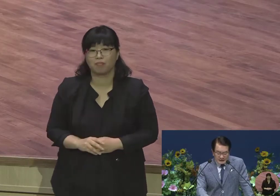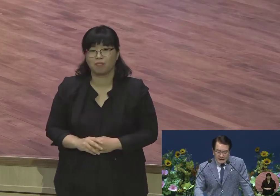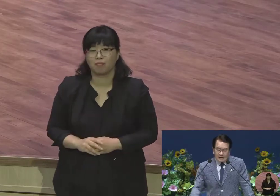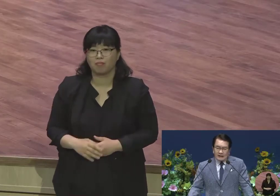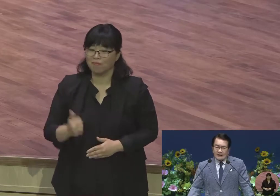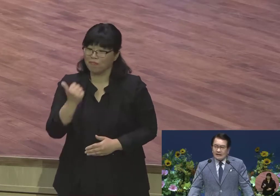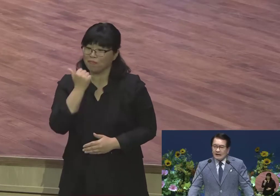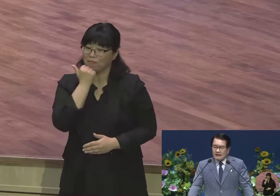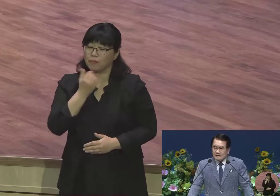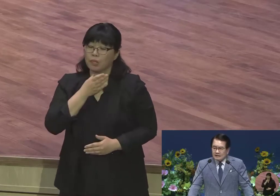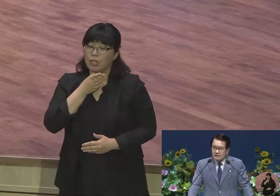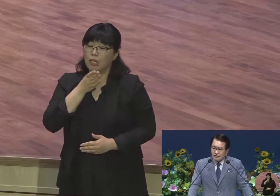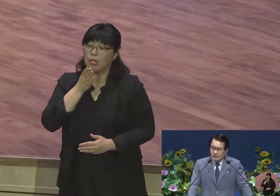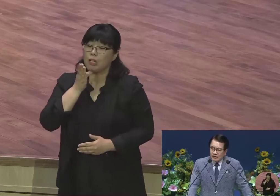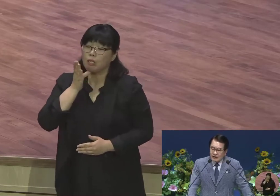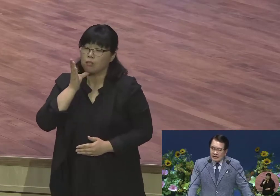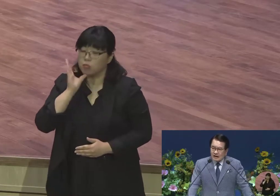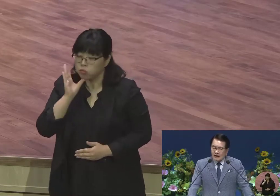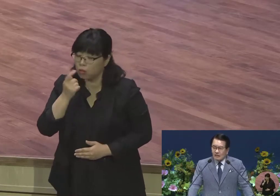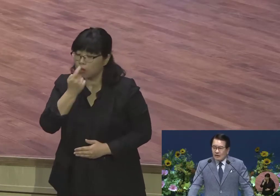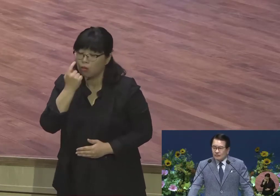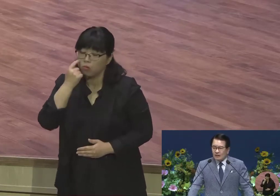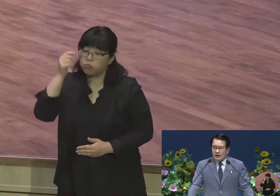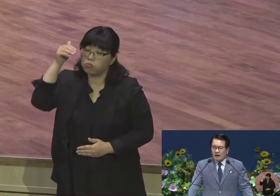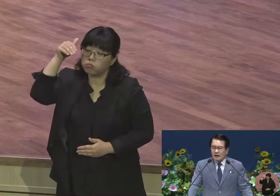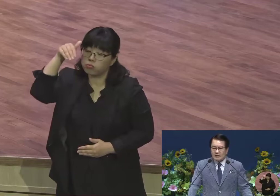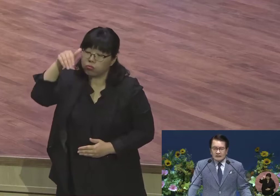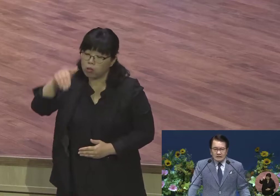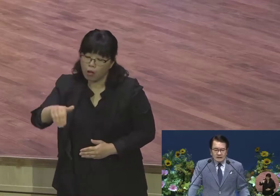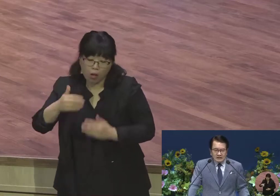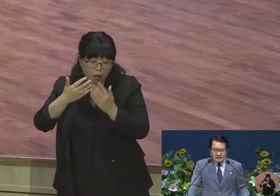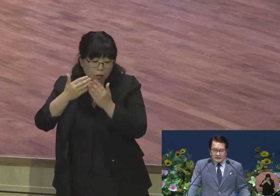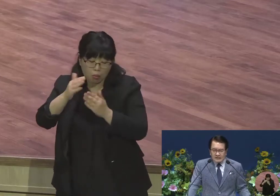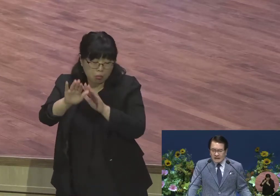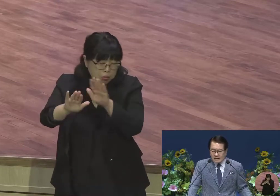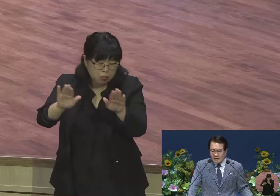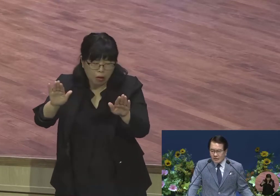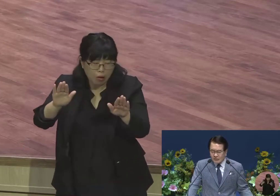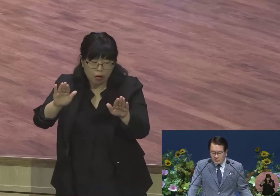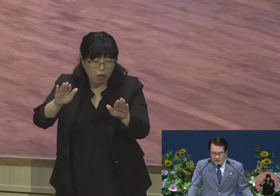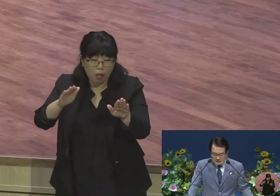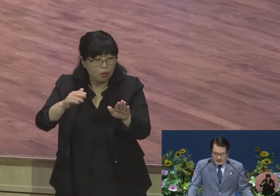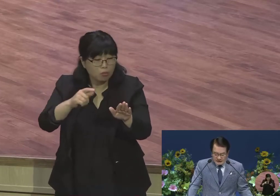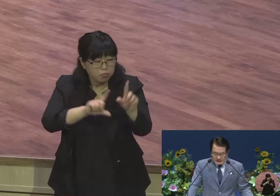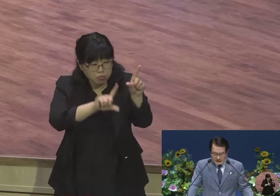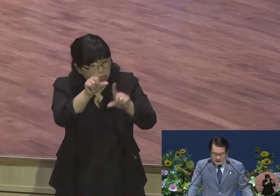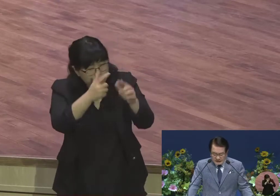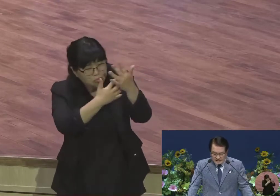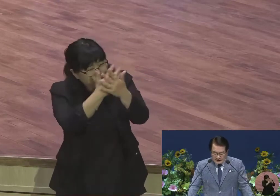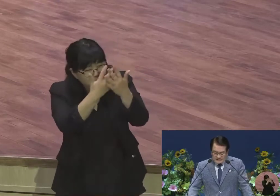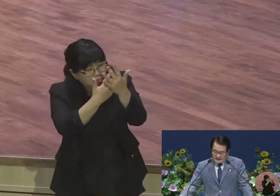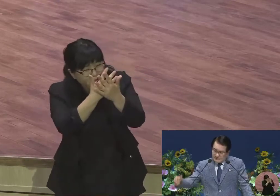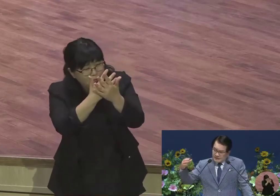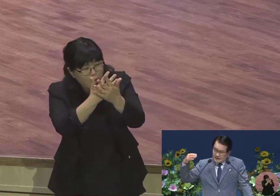내가 이제는 죽을 날이 가까이 왔구나 이렇게 생각을 하고 이제